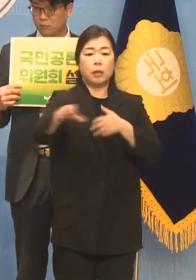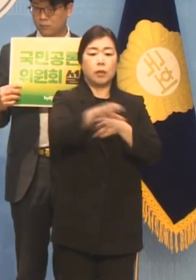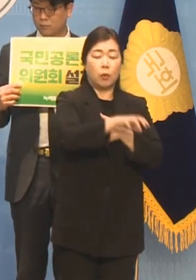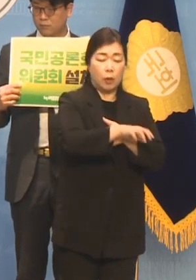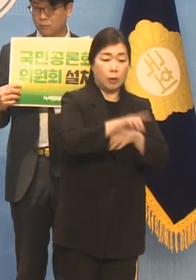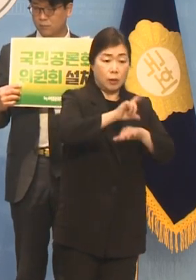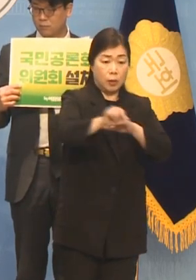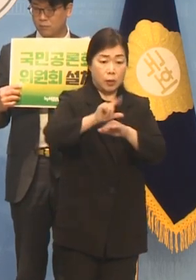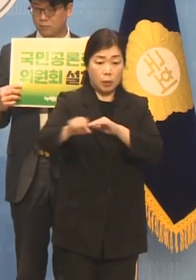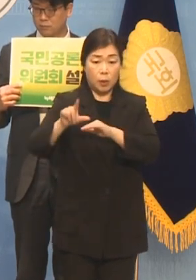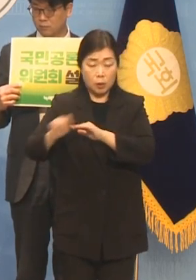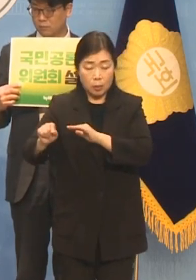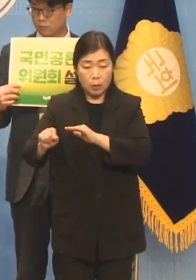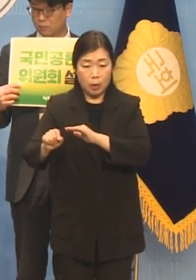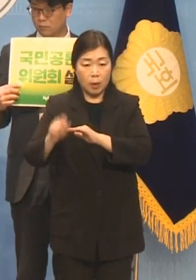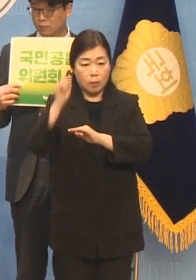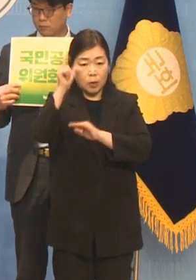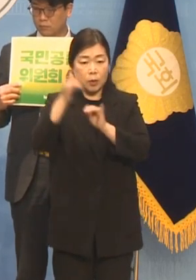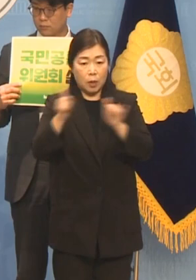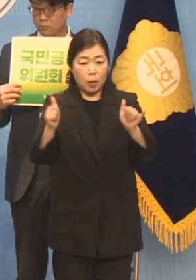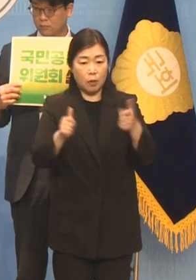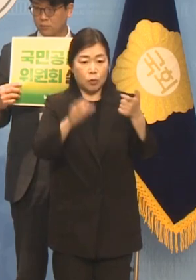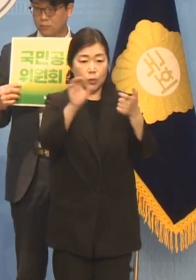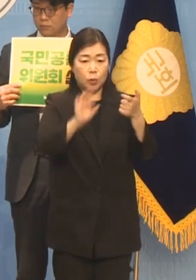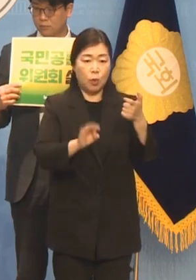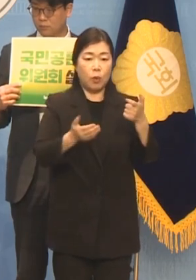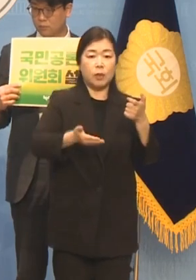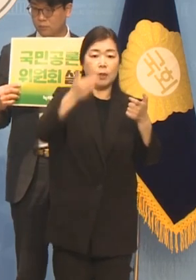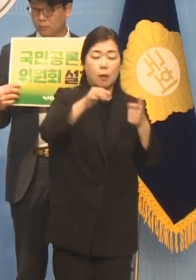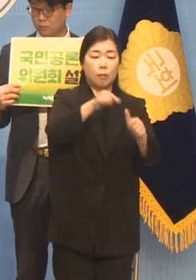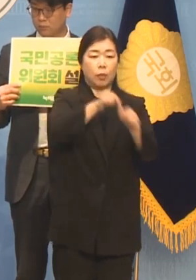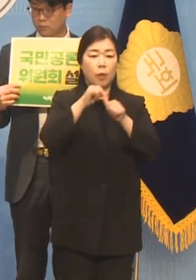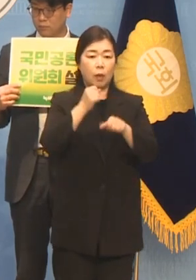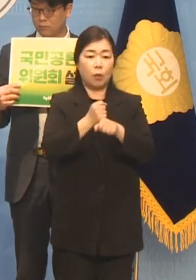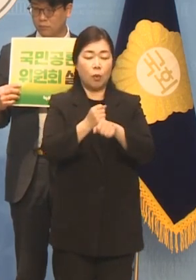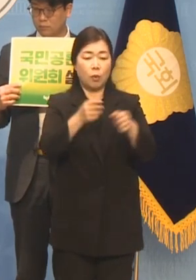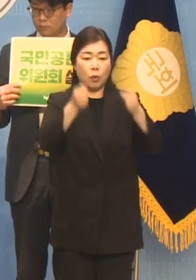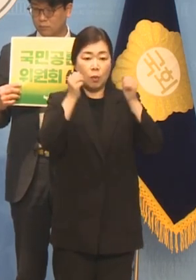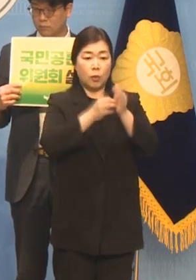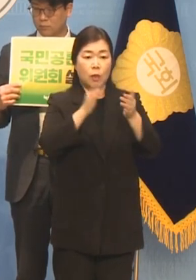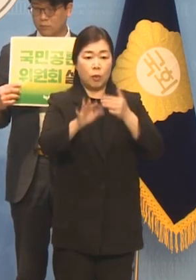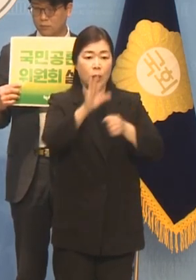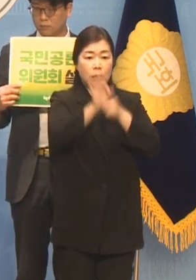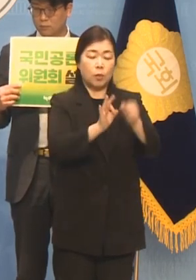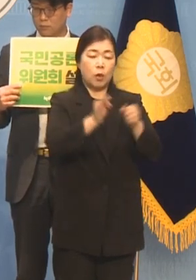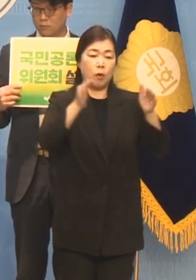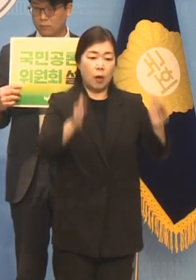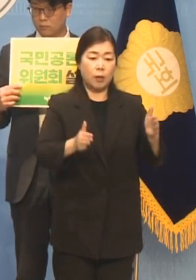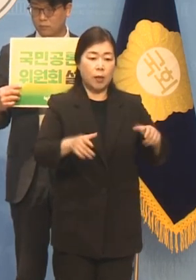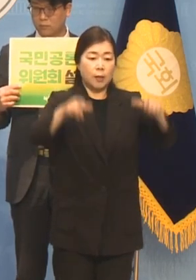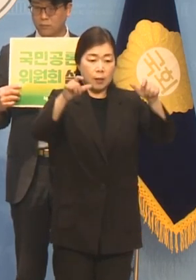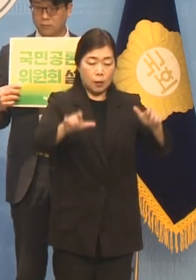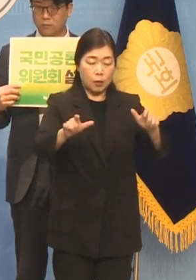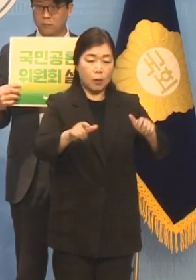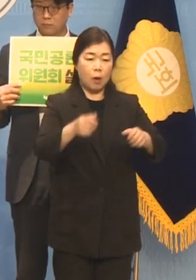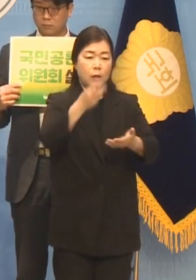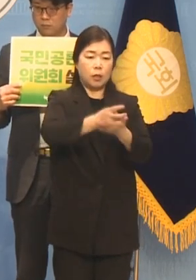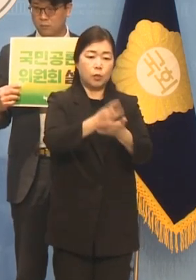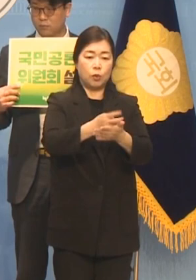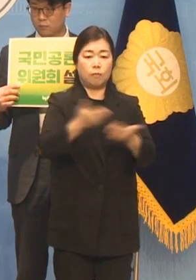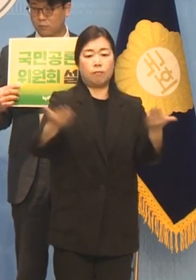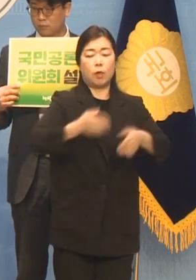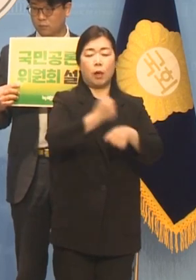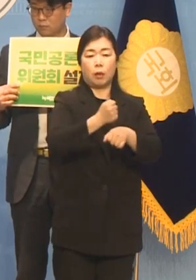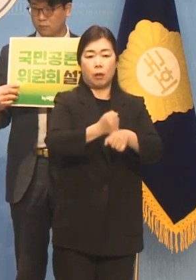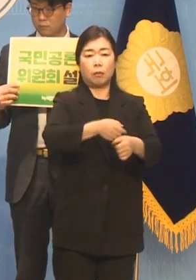하고 지역 인재 60% 이상을 선발하고 졸업 후 10년간 지역에서 의무 복무를 하도록 해 지역 필수